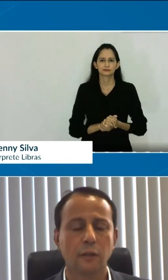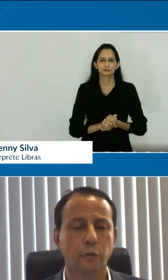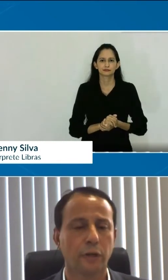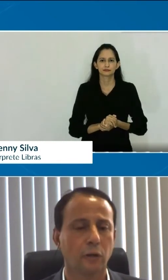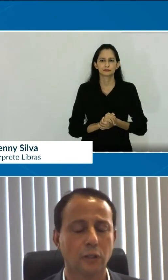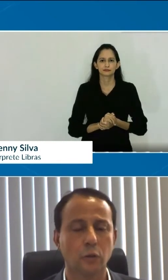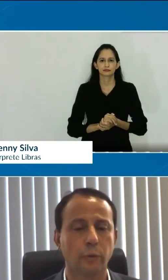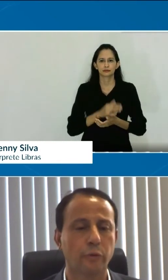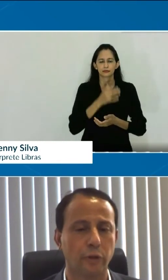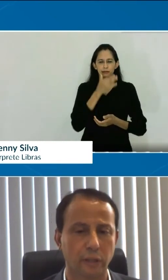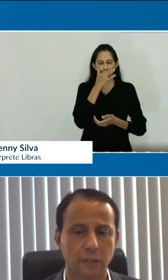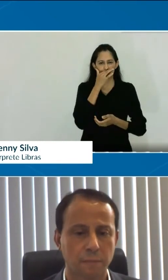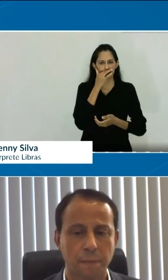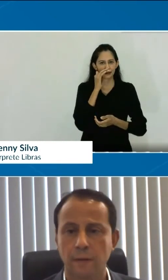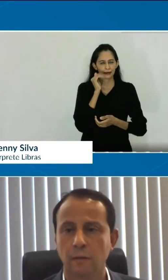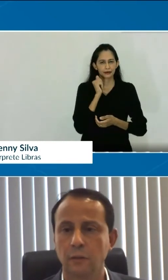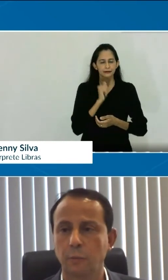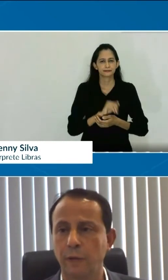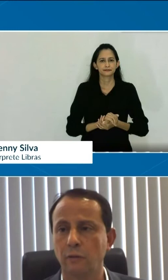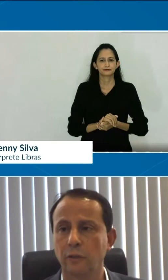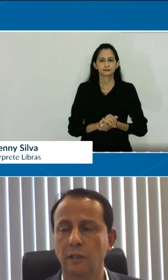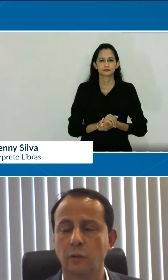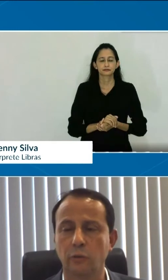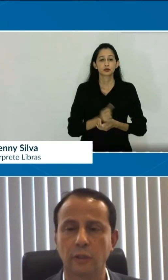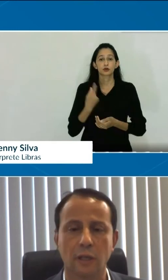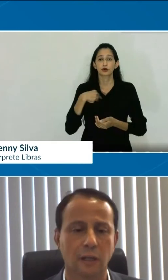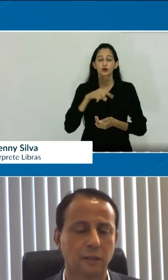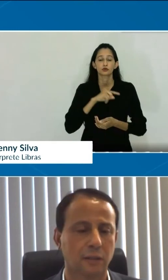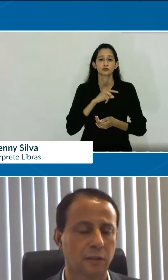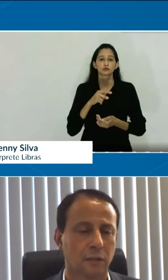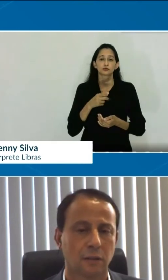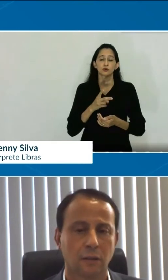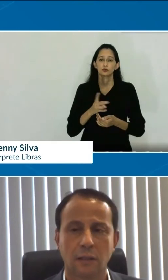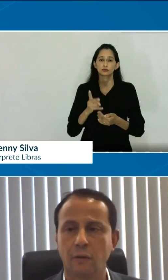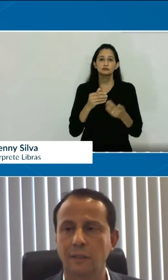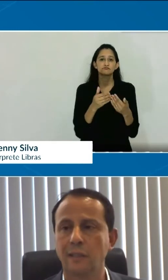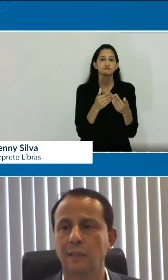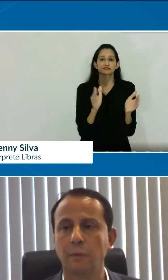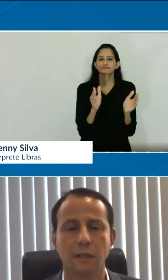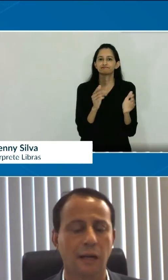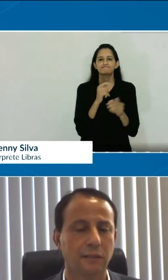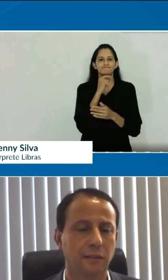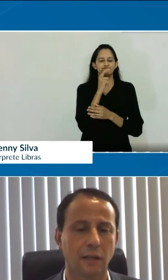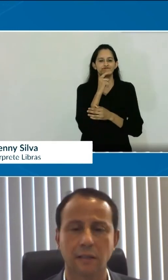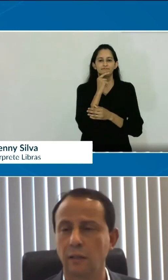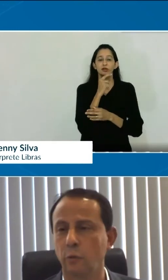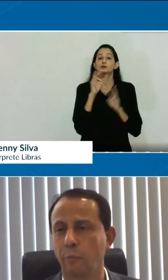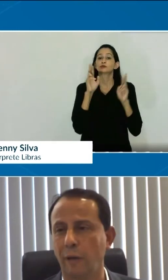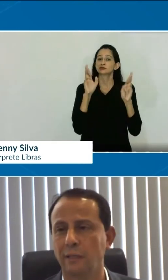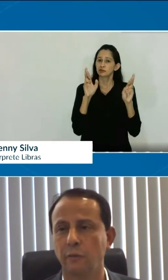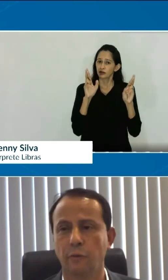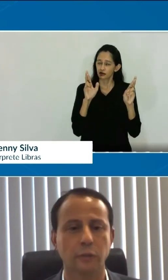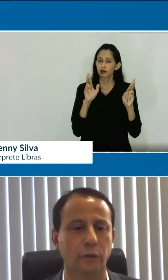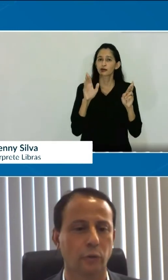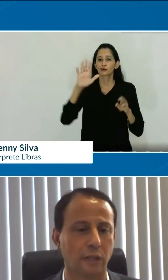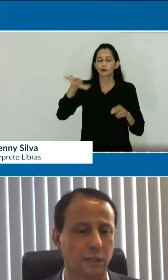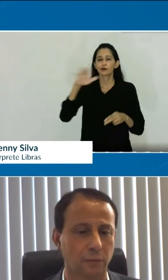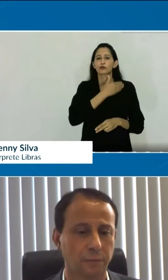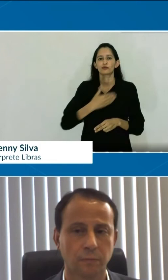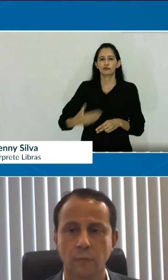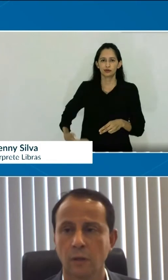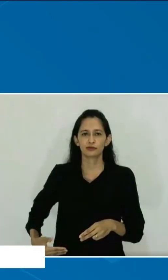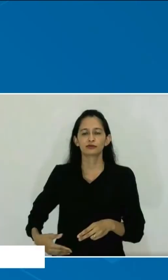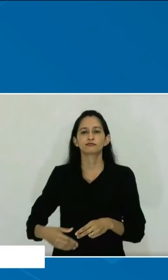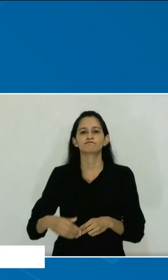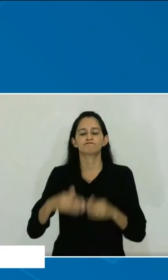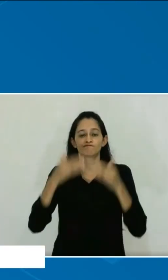Isso significa a nossa sobrevivência. Espero que as autoridades tenham a sensibilidade de entender que um país se faz com